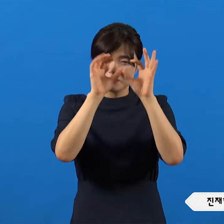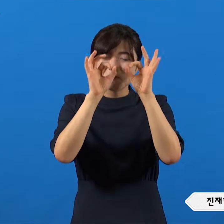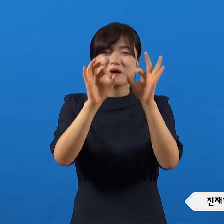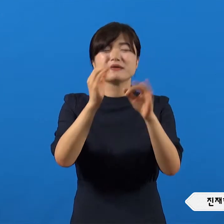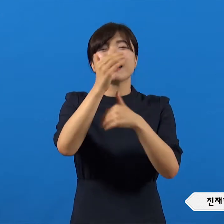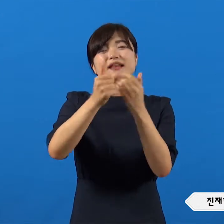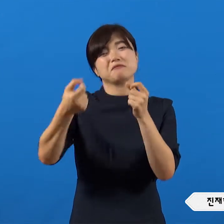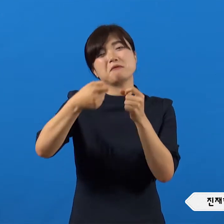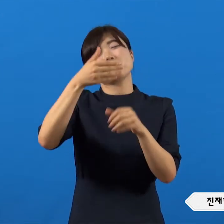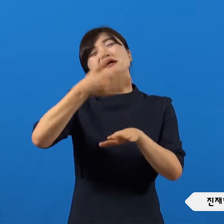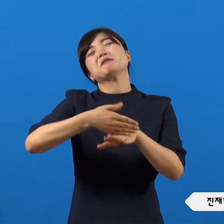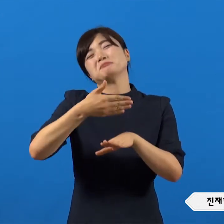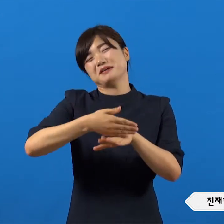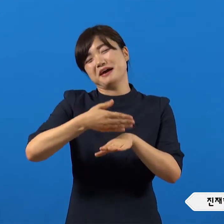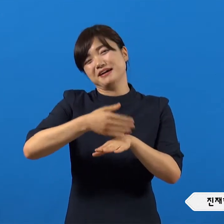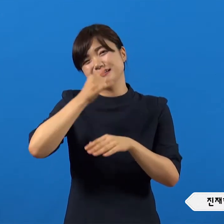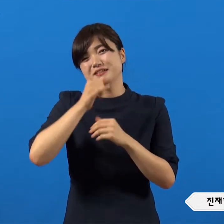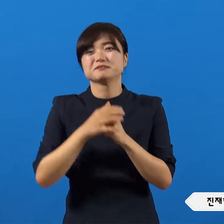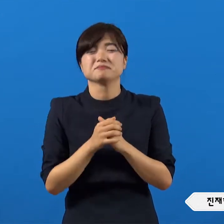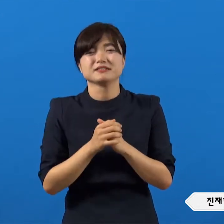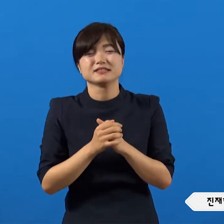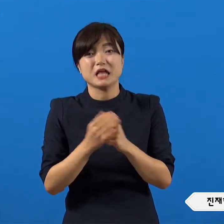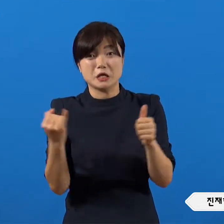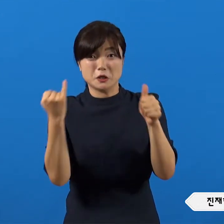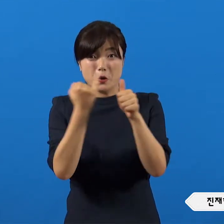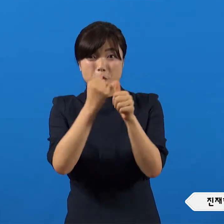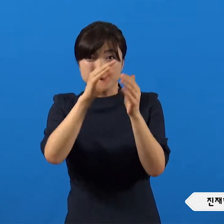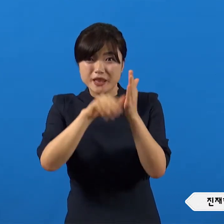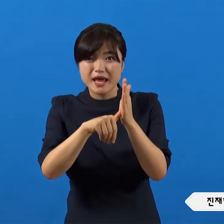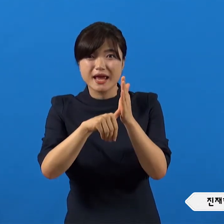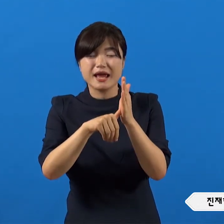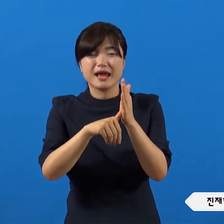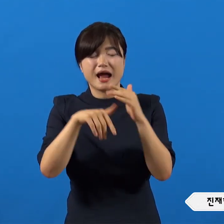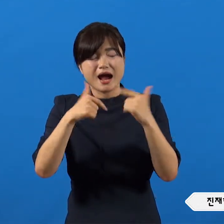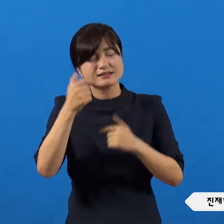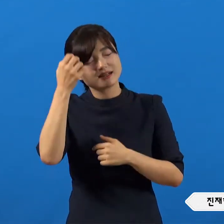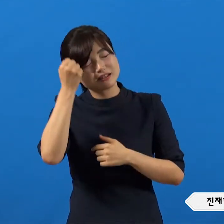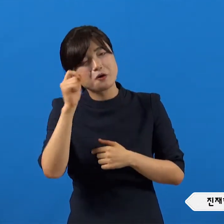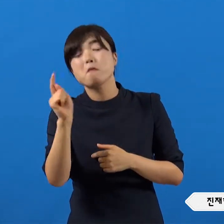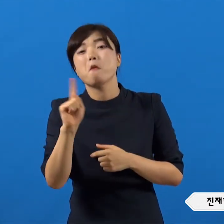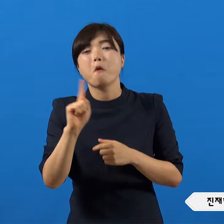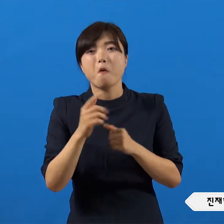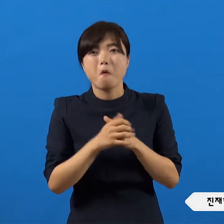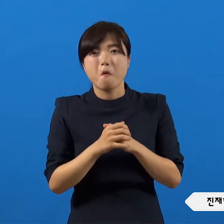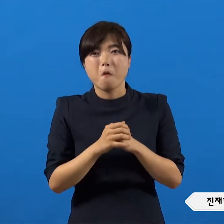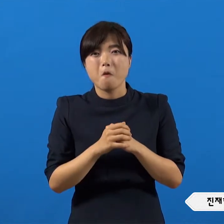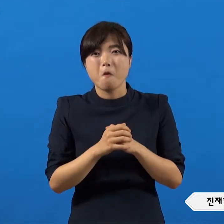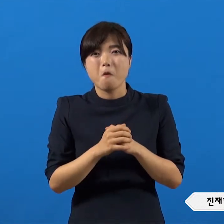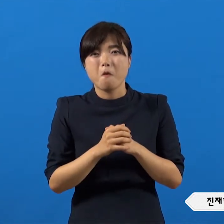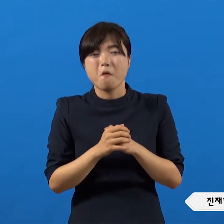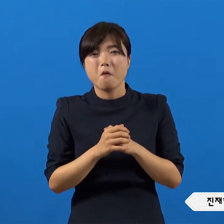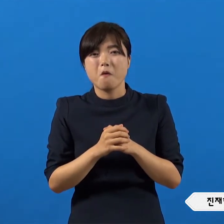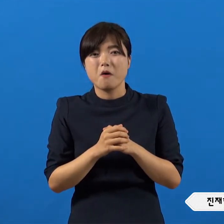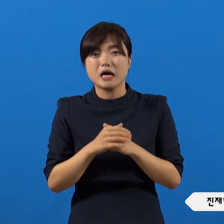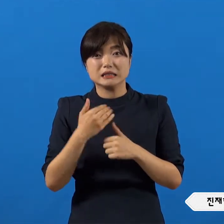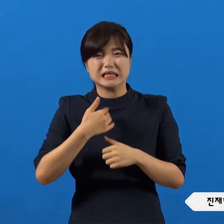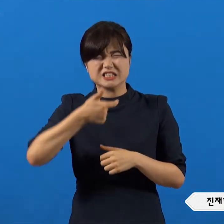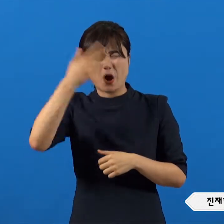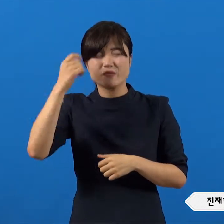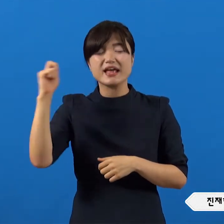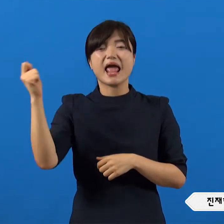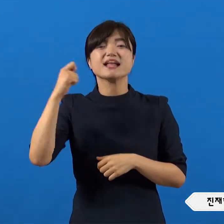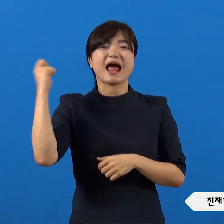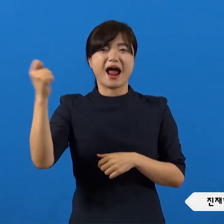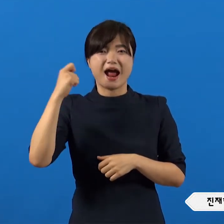앞에 감사했는지 모릅니다. 결혼식 하면 늘 생각나는 사건이 있습니다. 제가 케냐에 선교사로